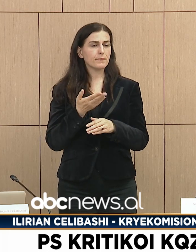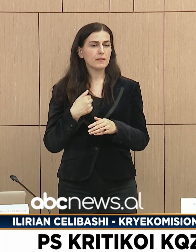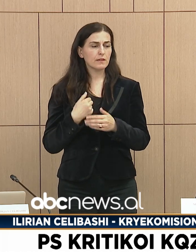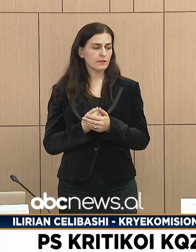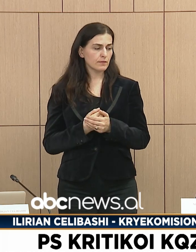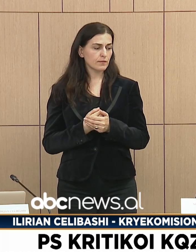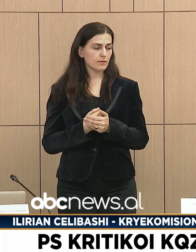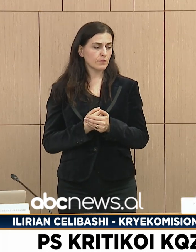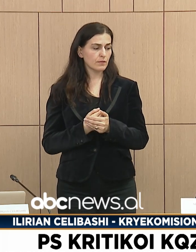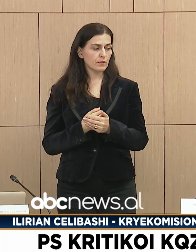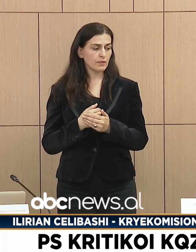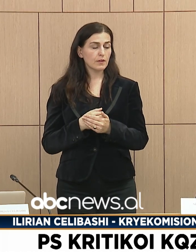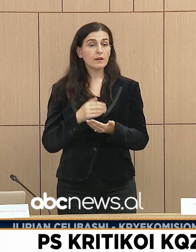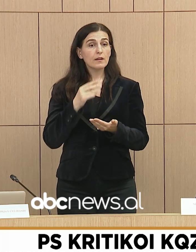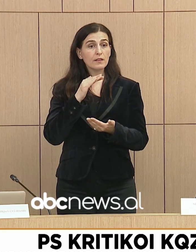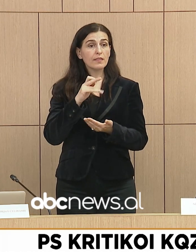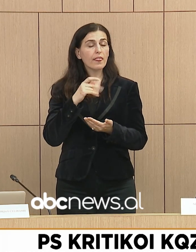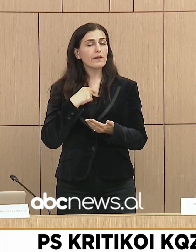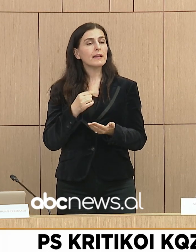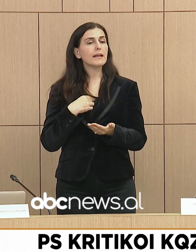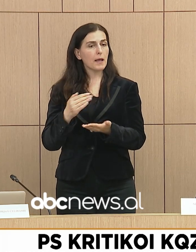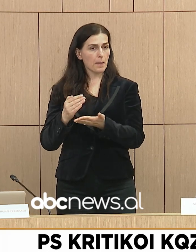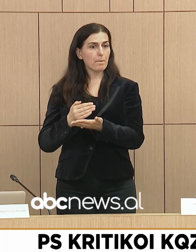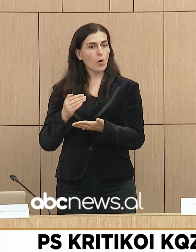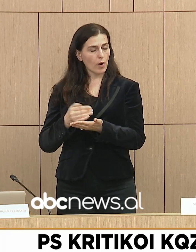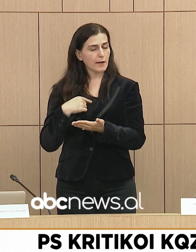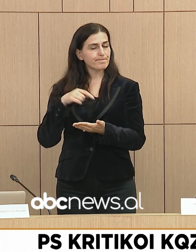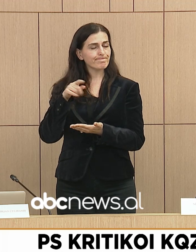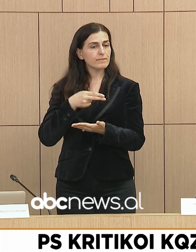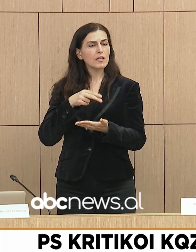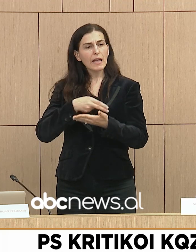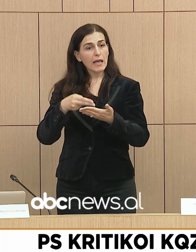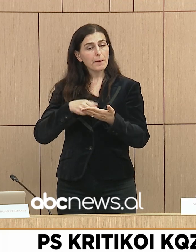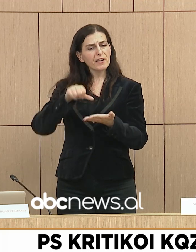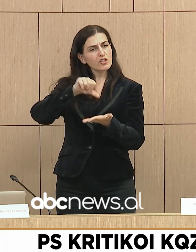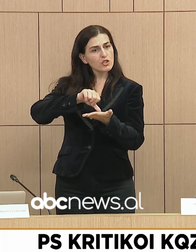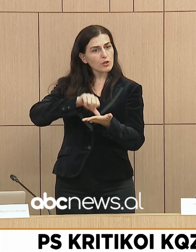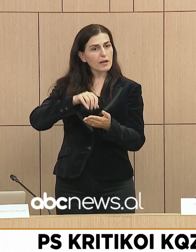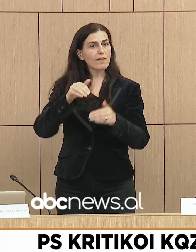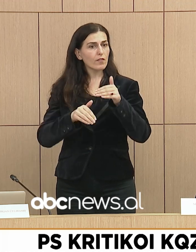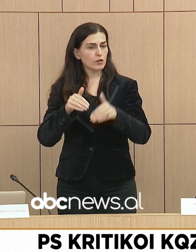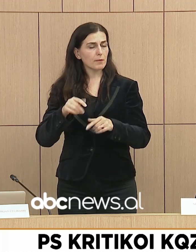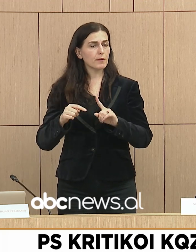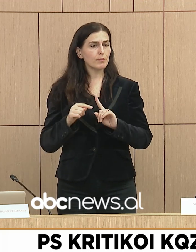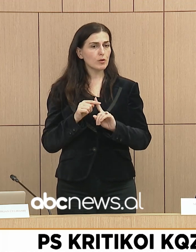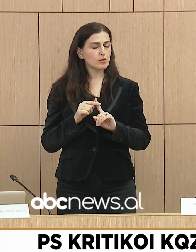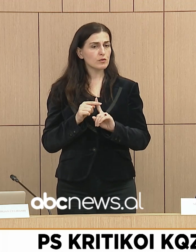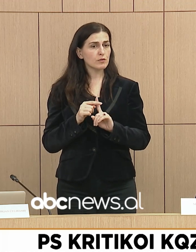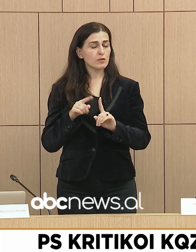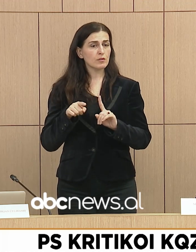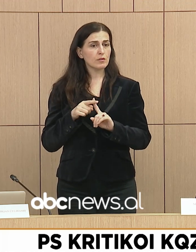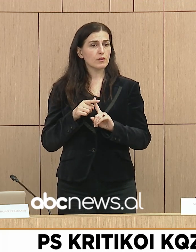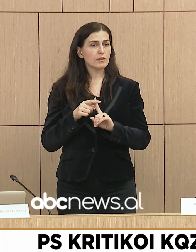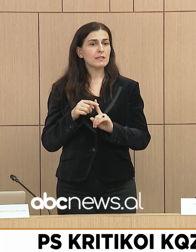falë transmetimit të dhënave, kemi pasur mundësinë të marrim edhe të dhënat për çdo qendër votimi se sa